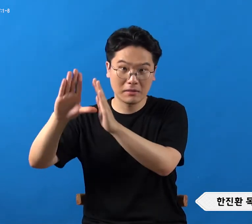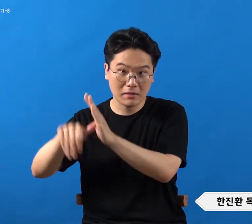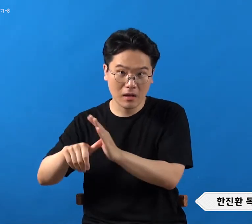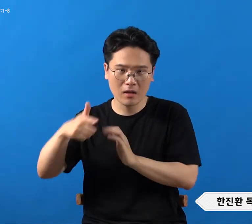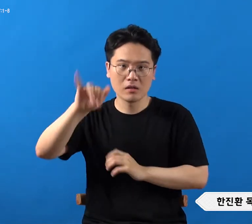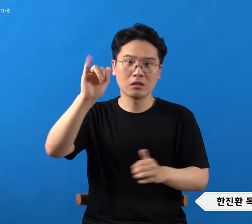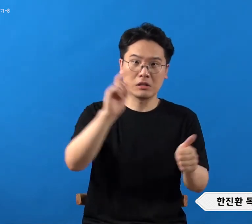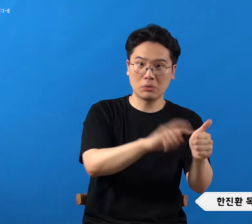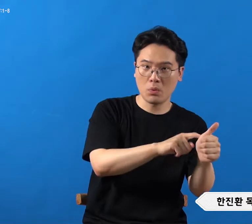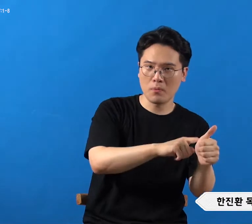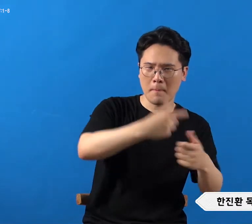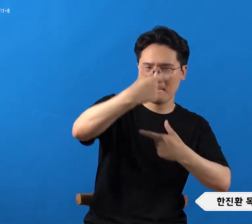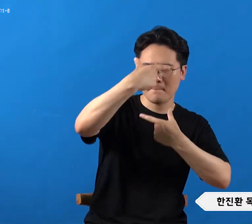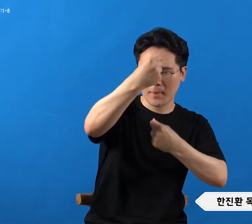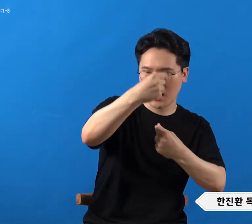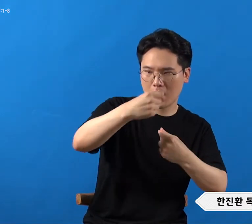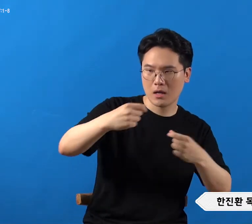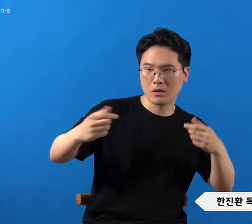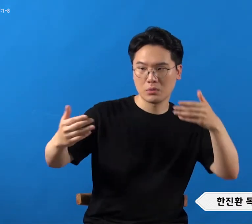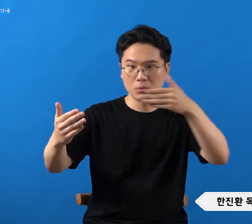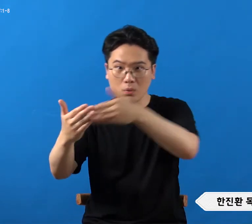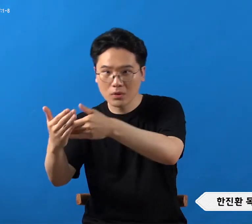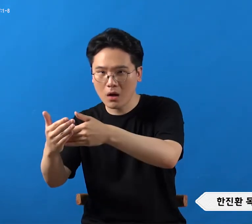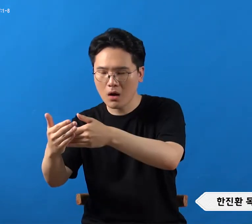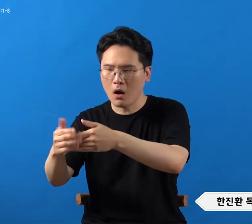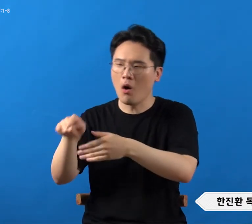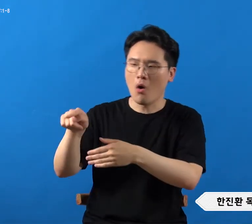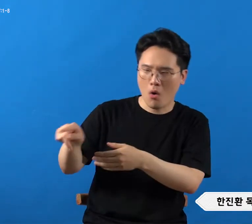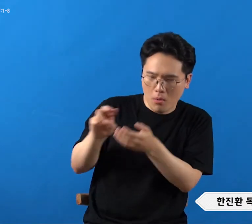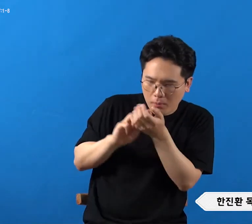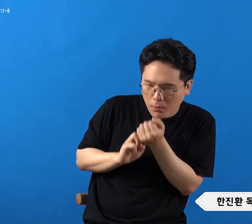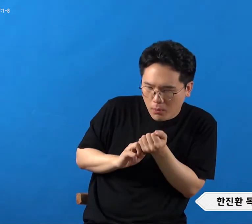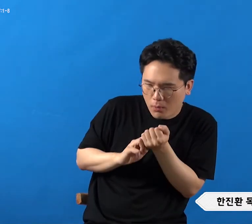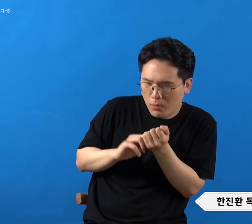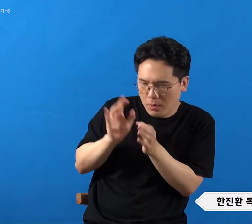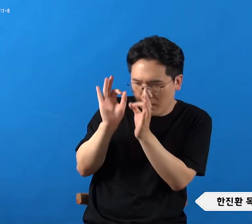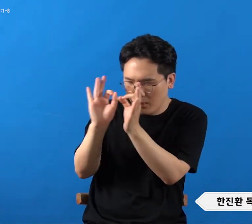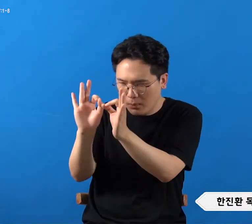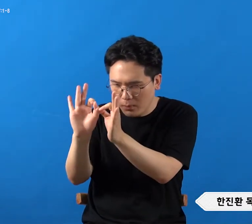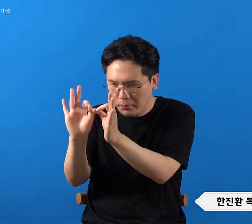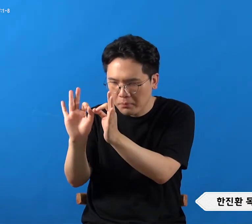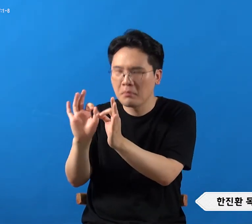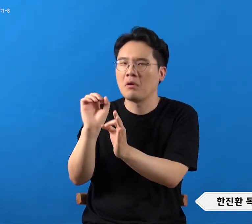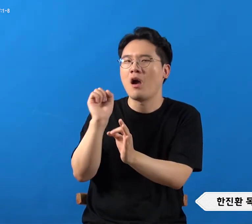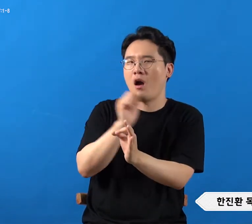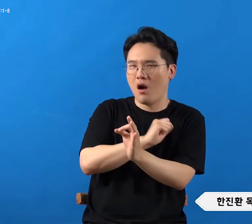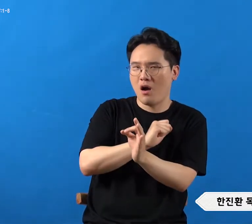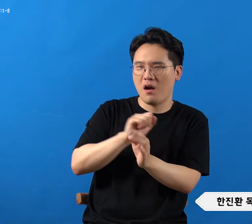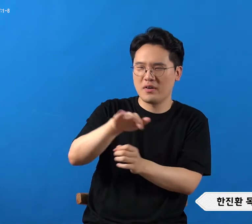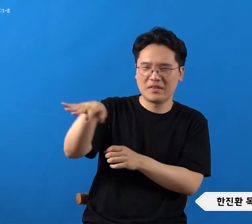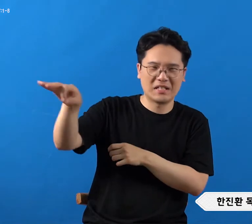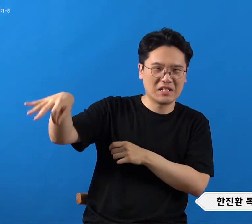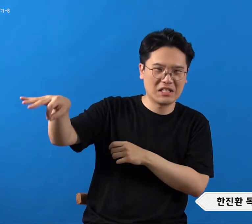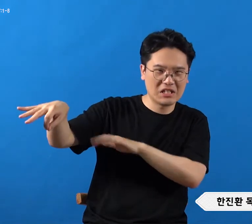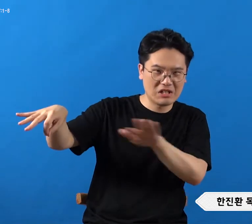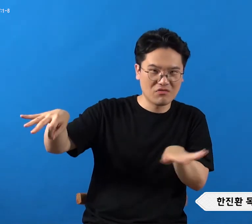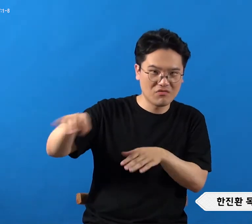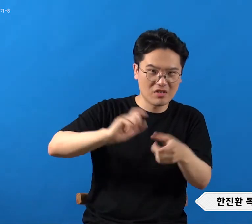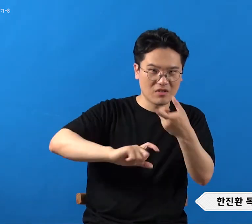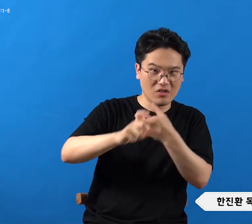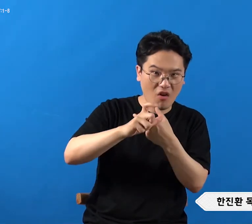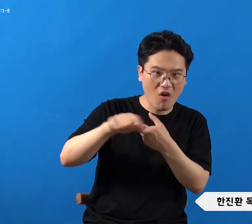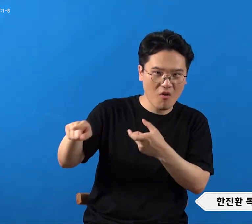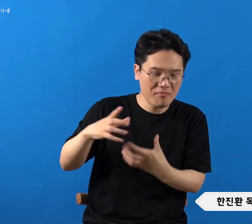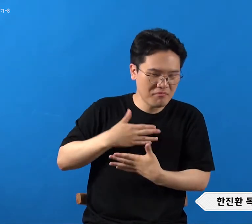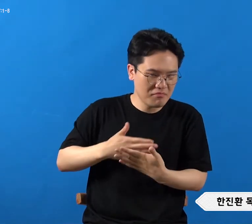보내시고 조금만 빨리 가도 그 소리 못 듣는 거고 조금만 늦게 가도 그 소리 못 듣는 건데 딱 그 시각에